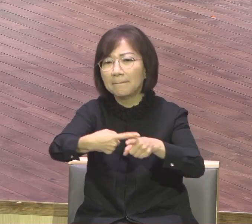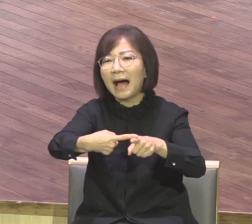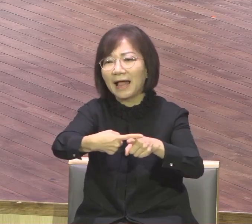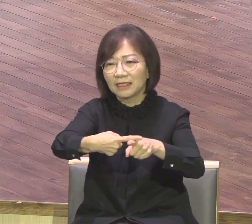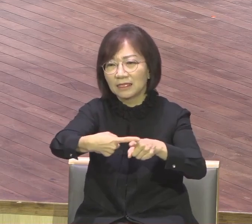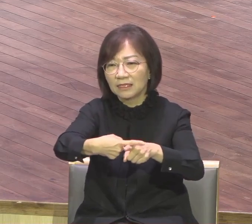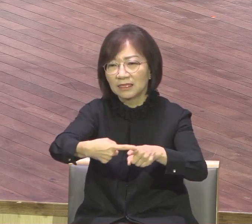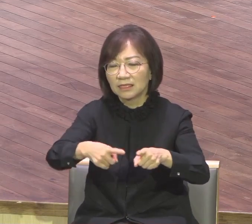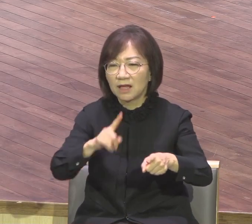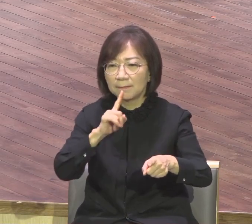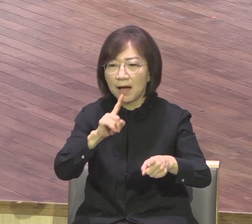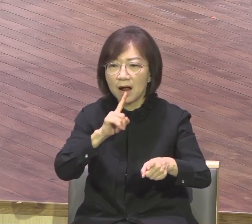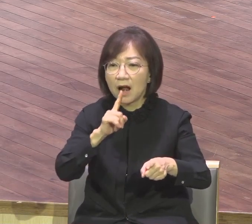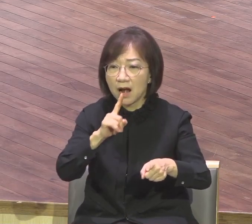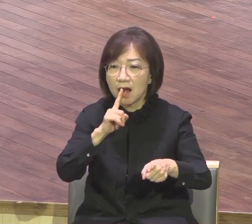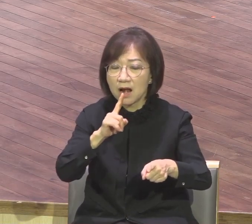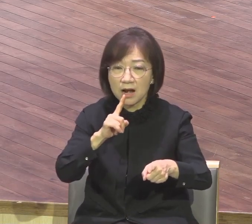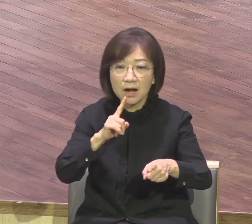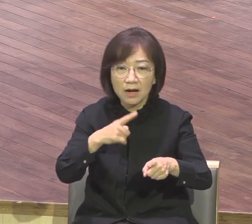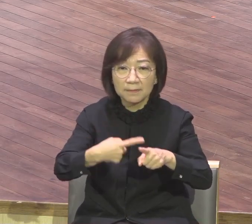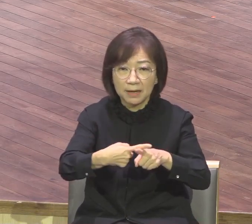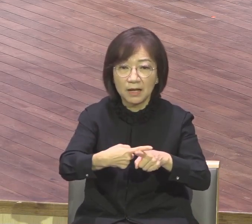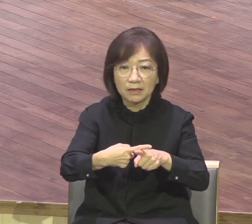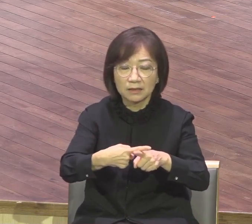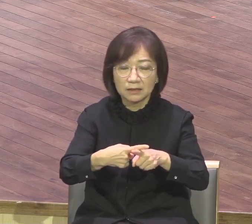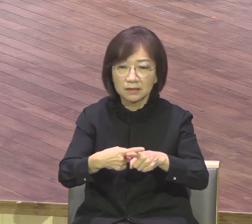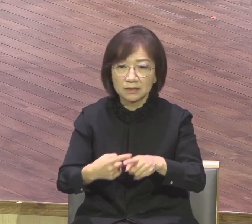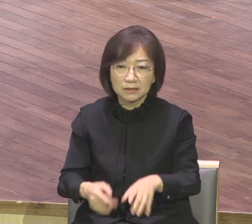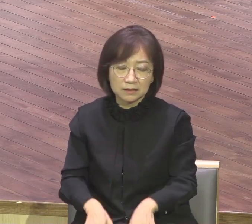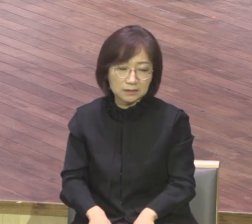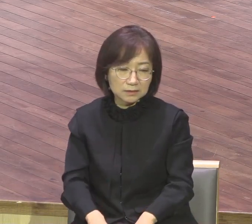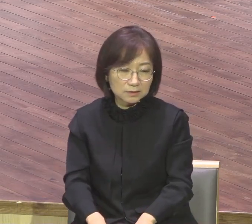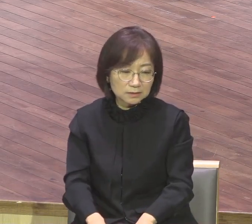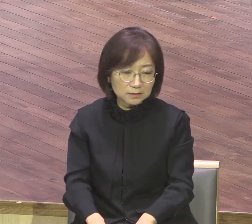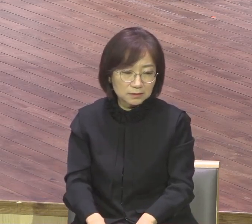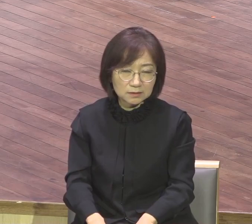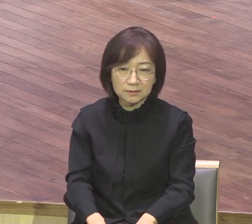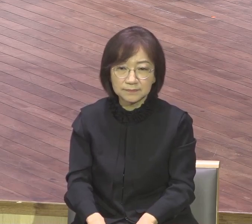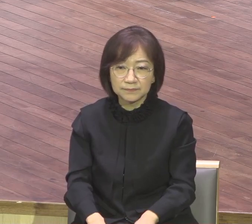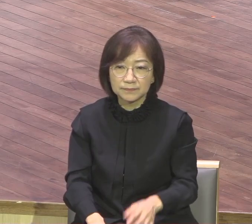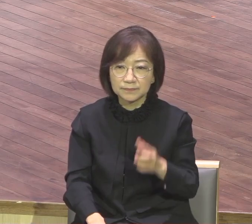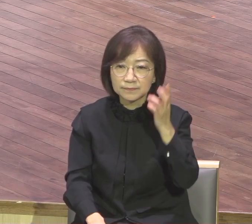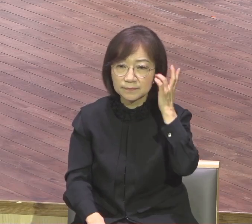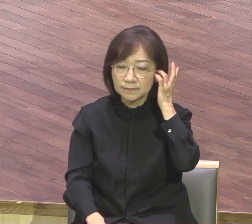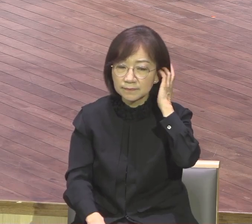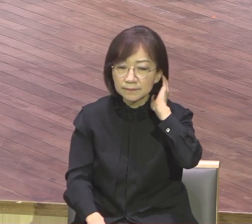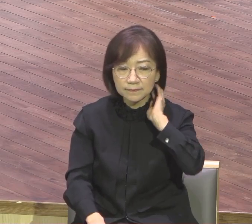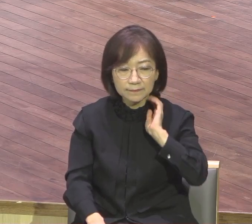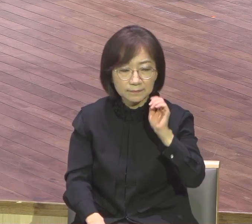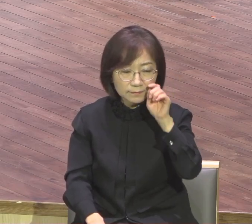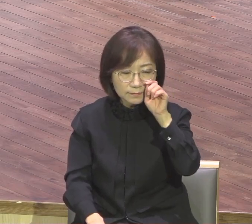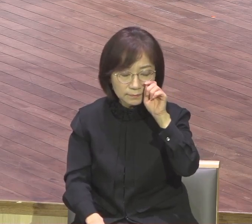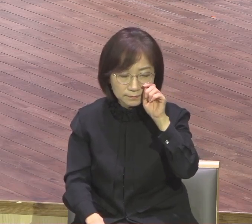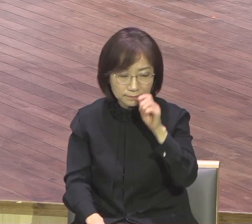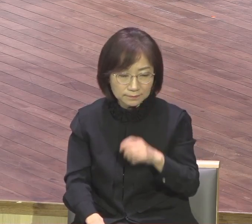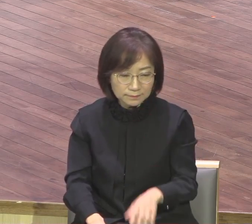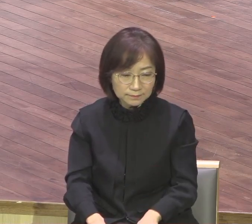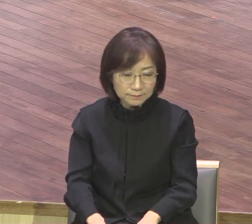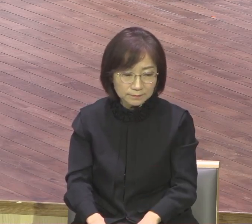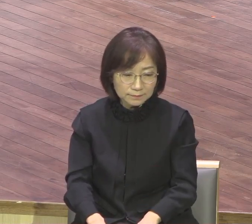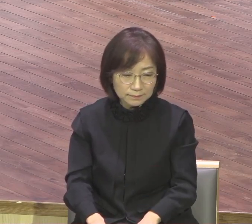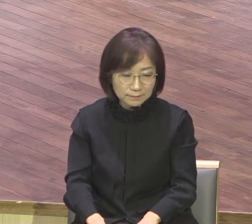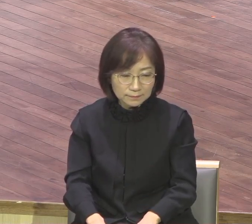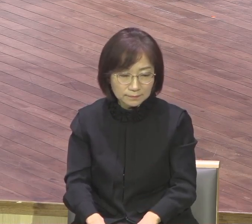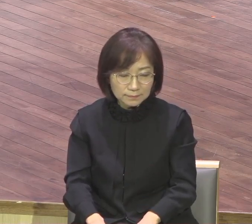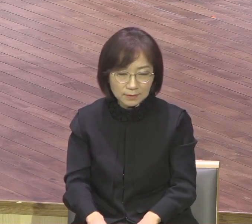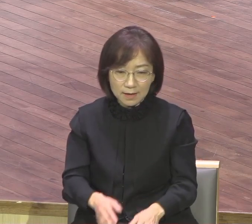traducido chino, español y inglés, es la mitad del habitante del mundo. 전 세계 인구 절반이 예수가 그리스도 되심을 말씀을 통해